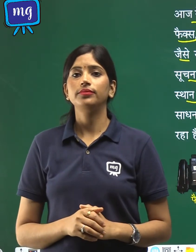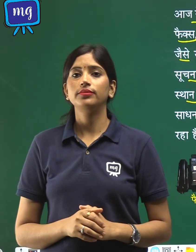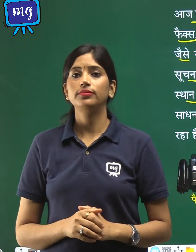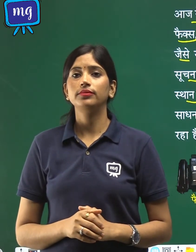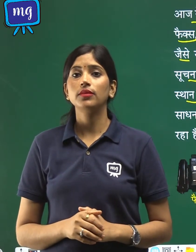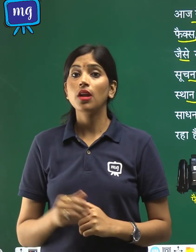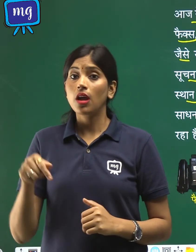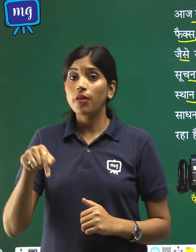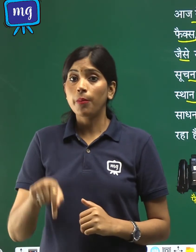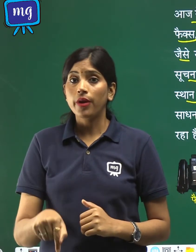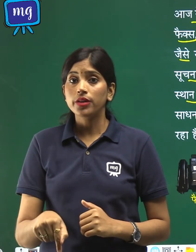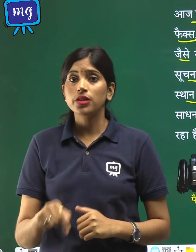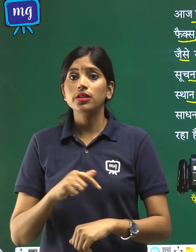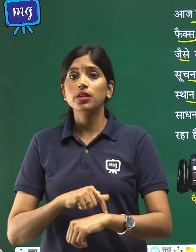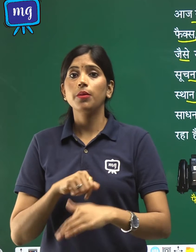आधुनिक